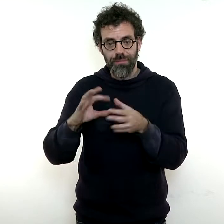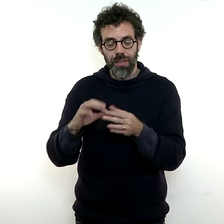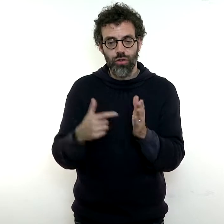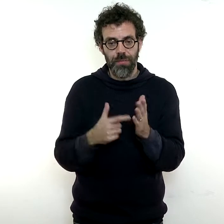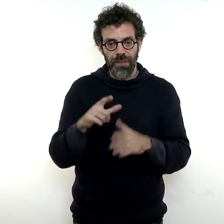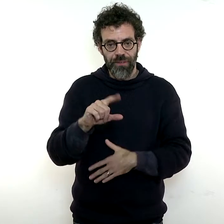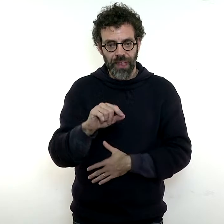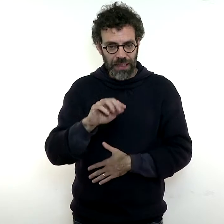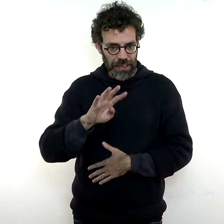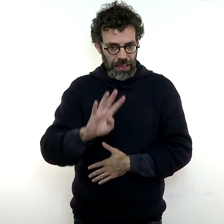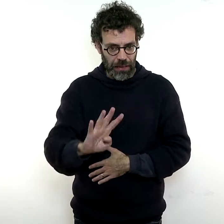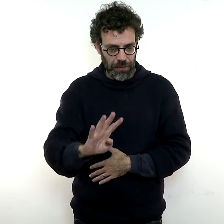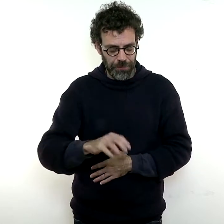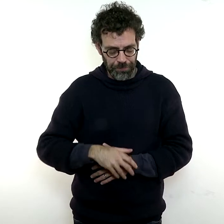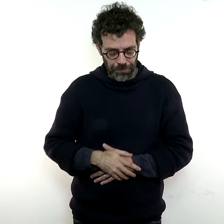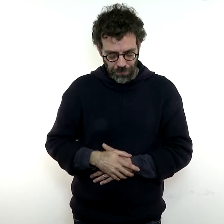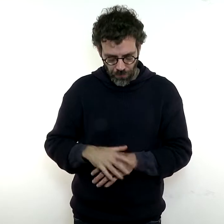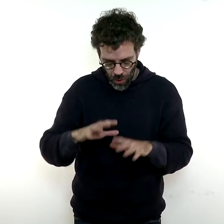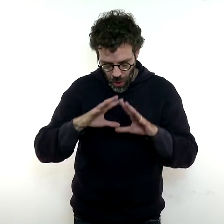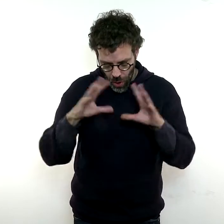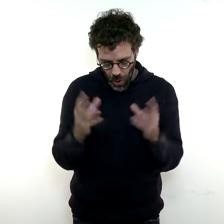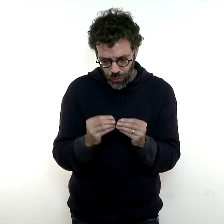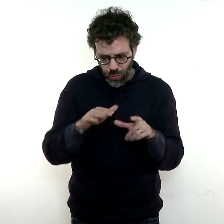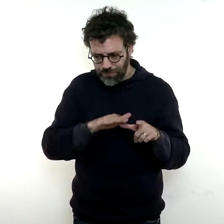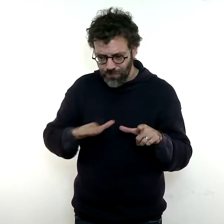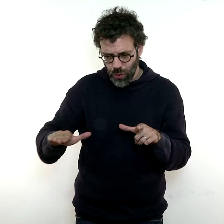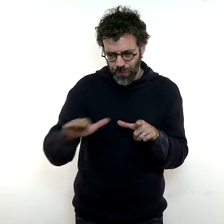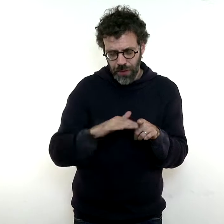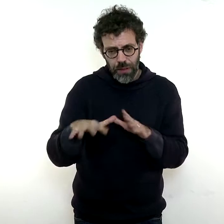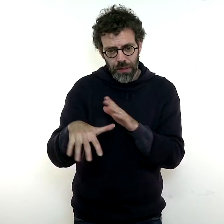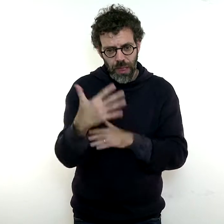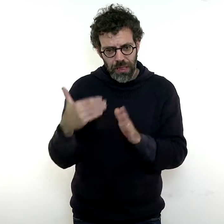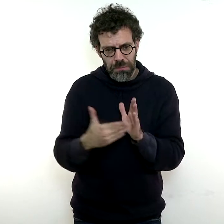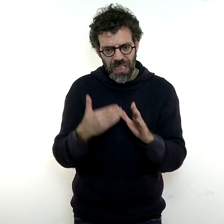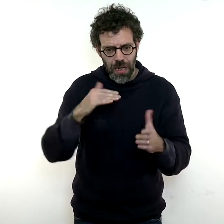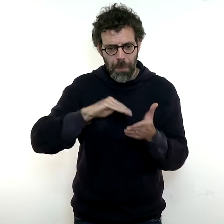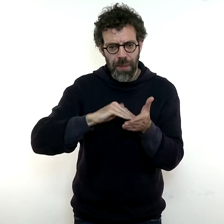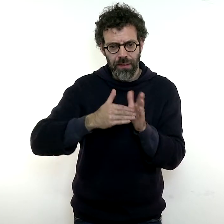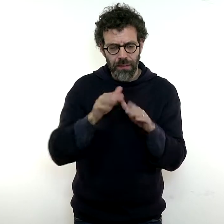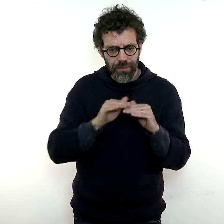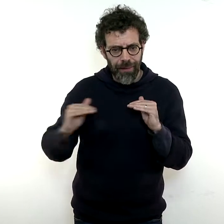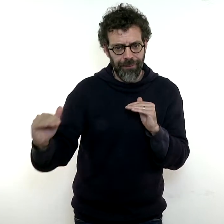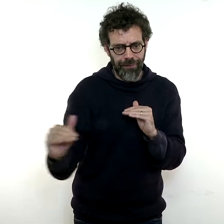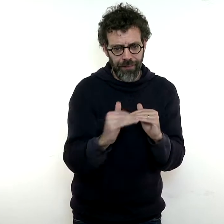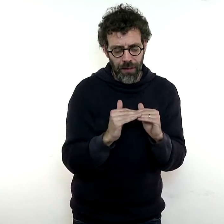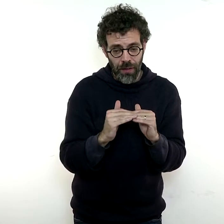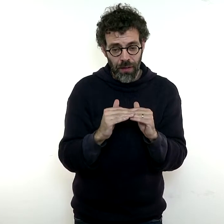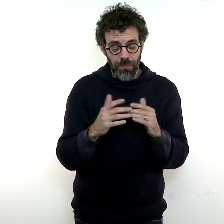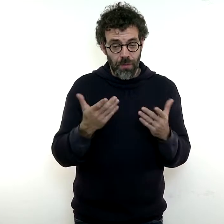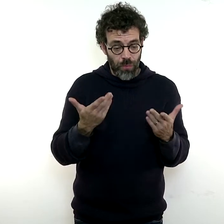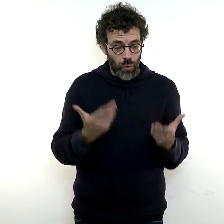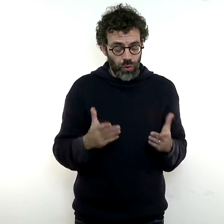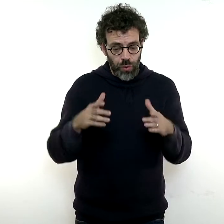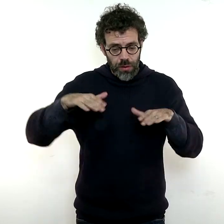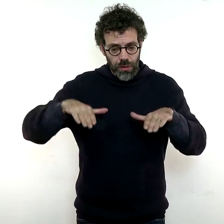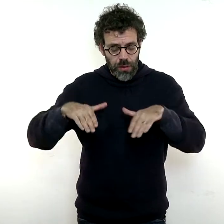cette opération s'étend sur une emprise de 15 000 m² environ, correspondant au skatepark existant, au bassin